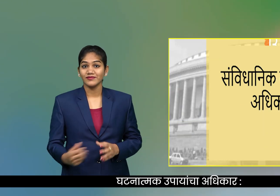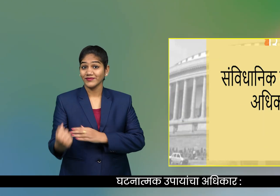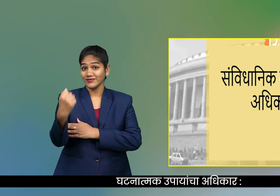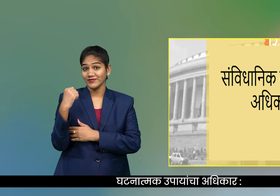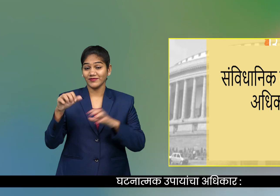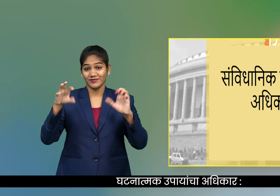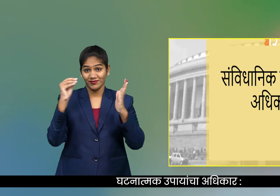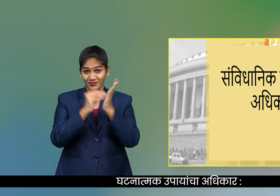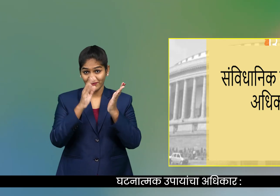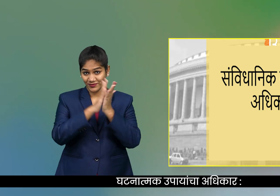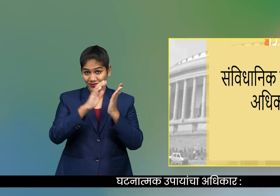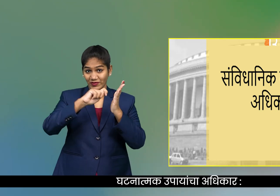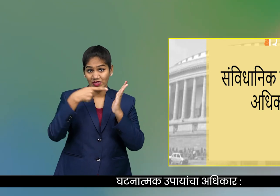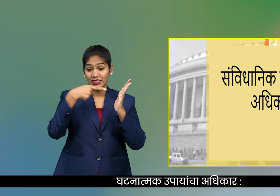घटनात्मक उपायांचा अधिकार.